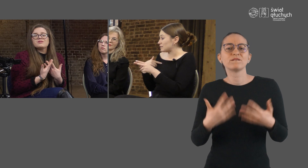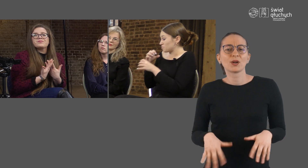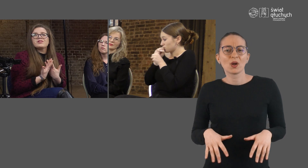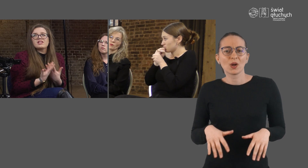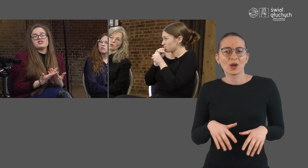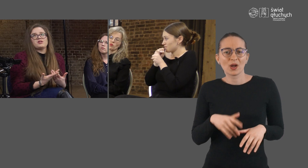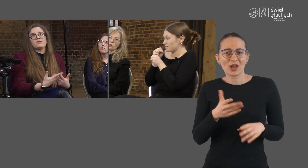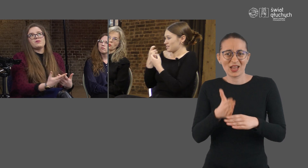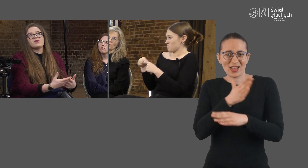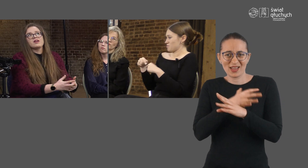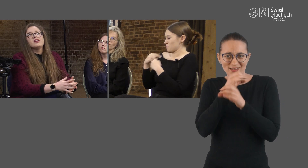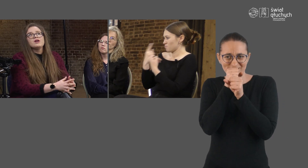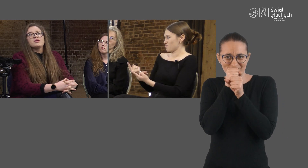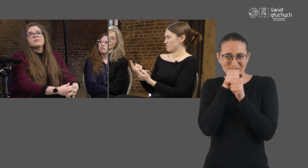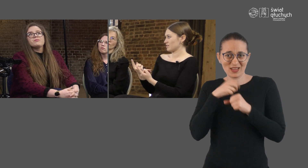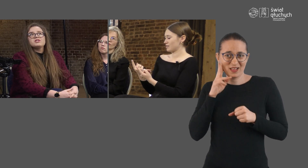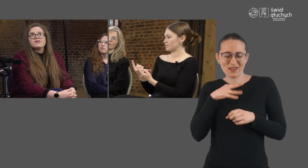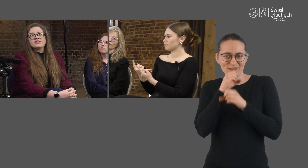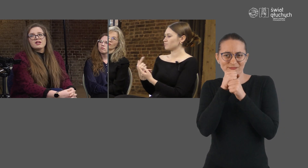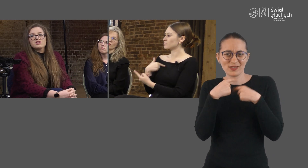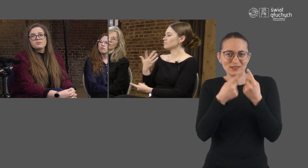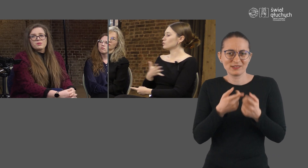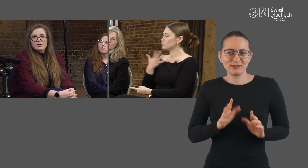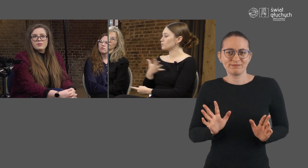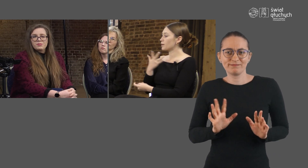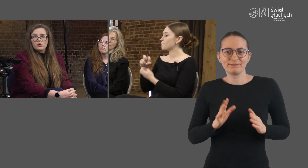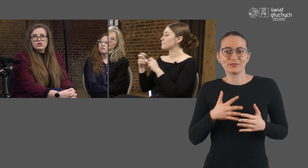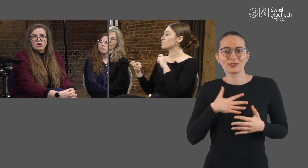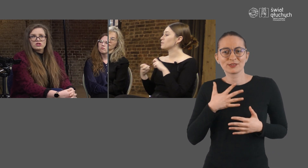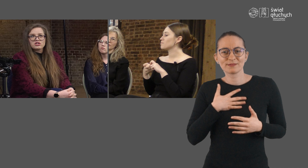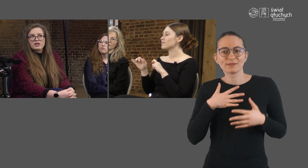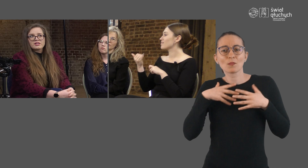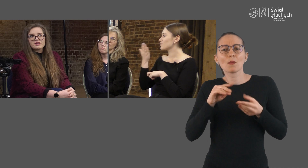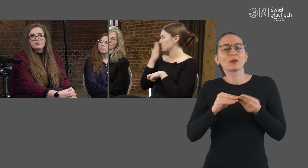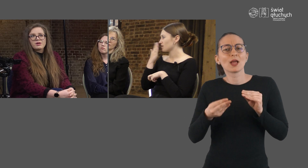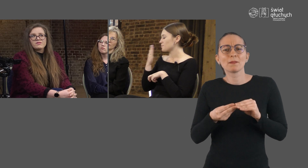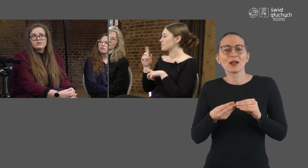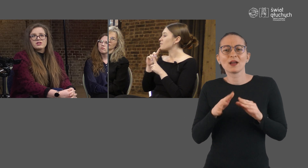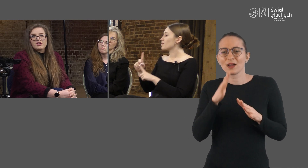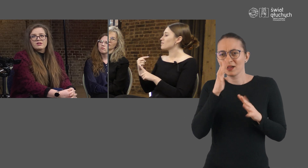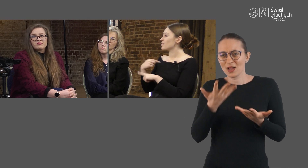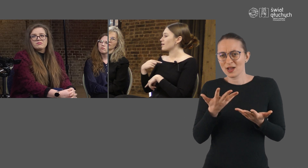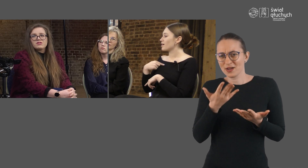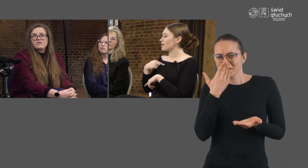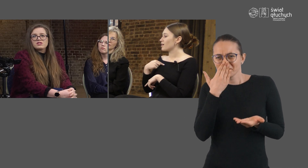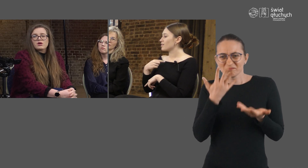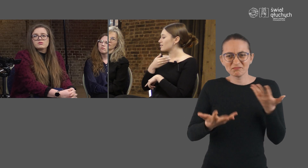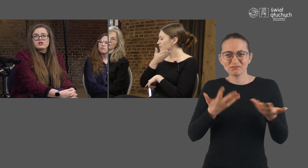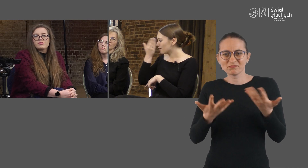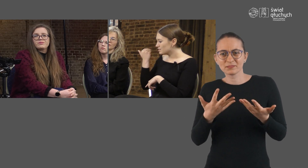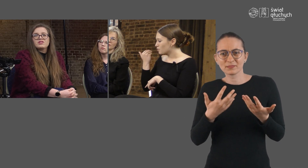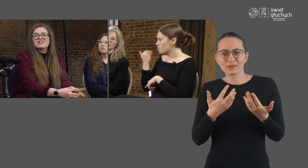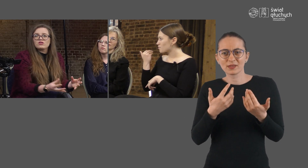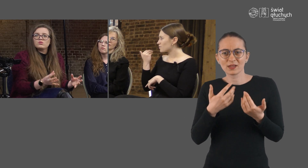nie inaczej powiem tak. Mi się wydaje, że problemem było to, że ja tak naprawdę nie